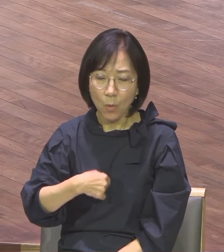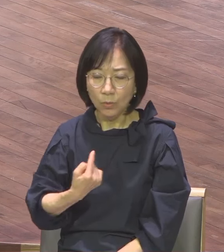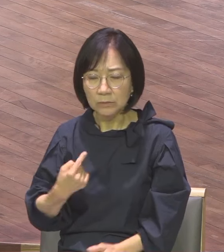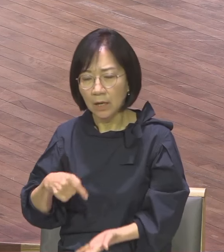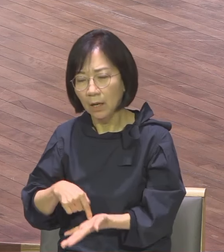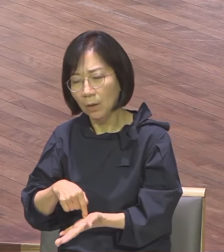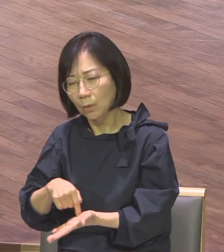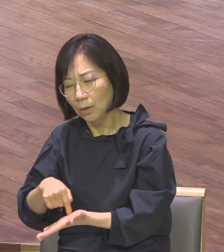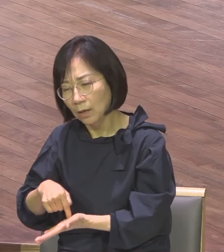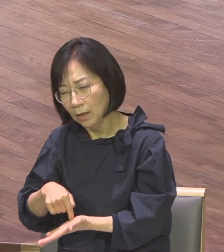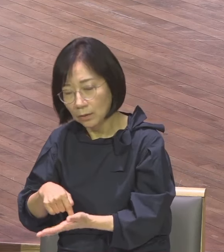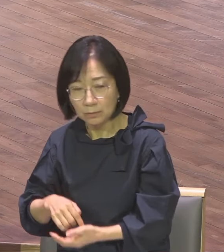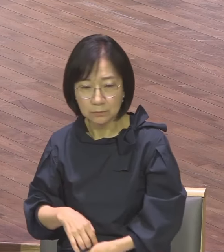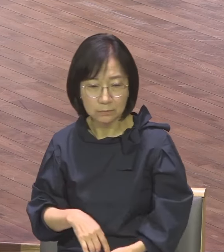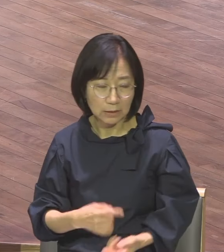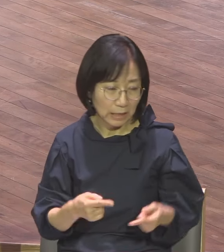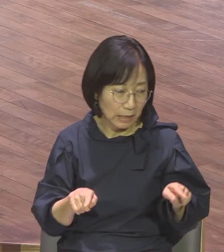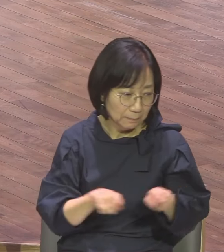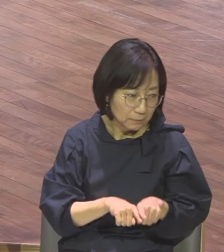괴로운 사람을 위한